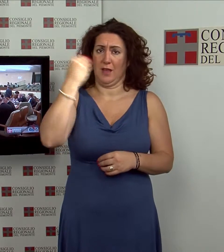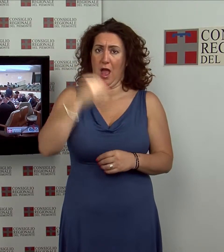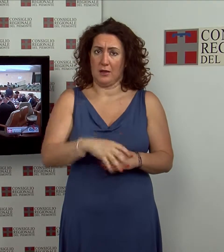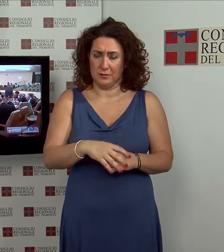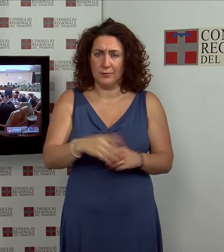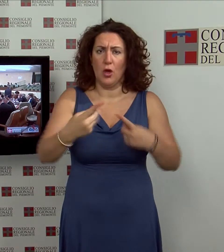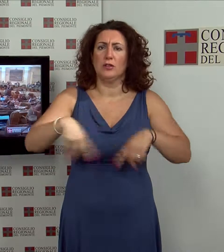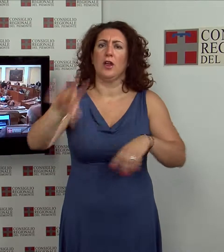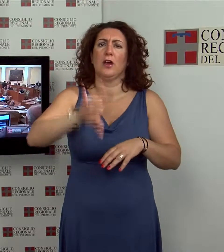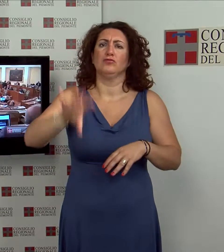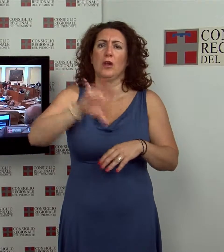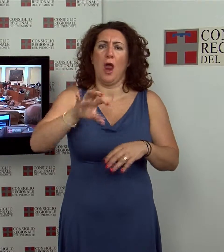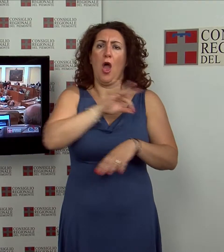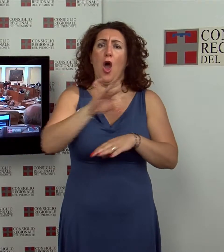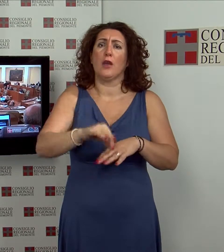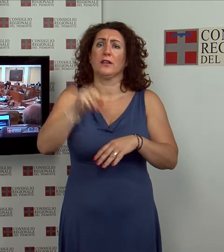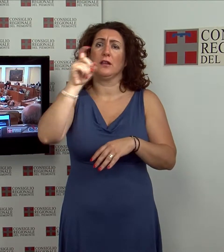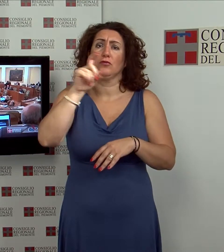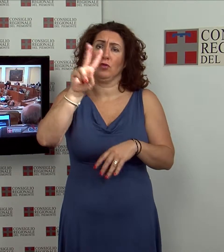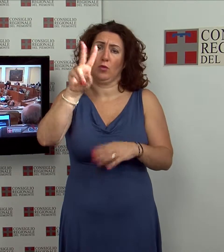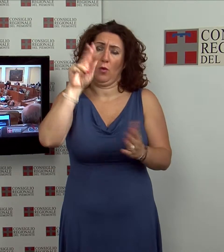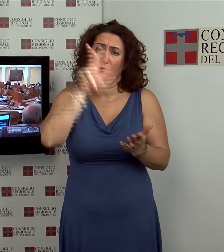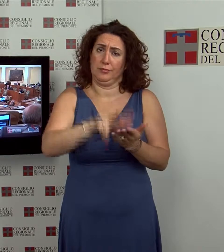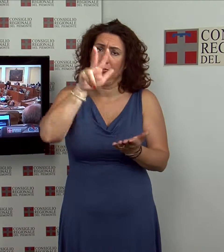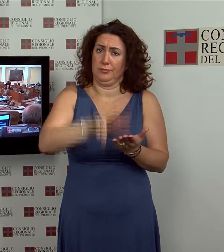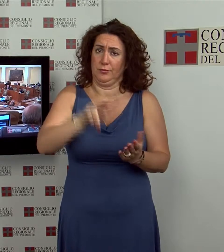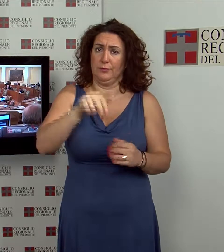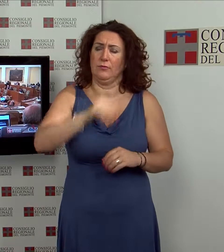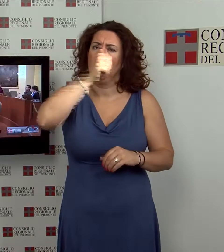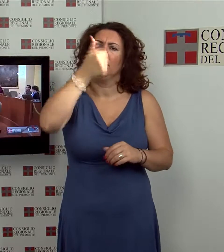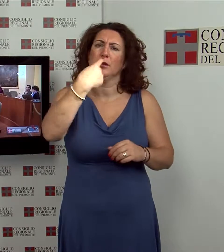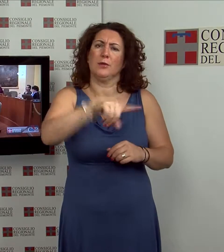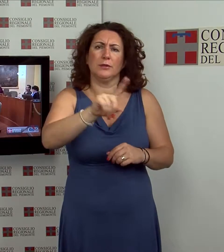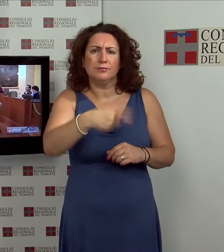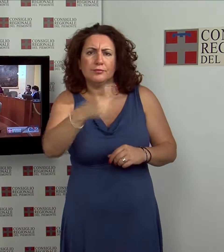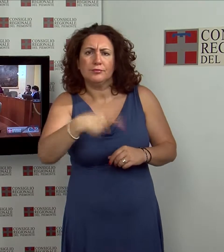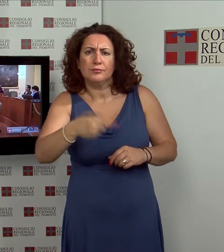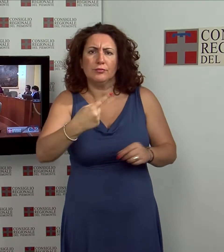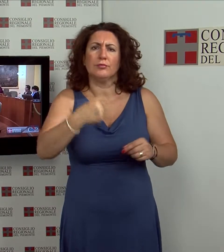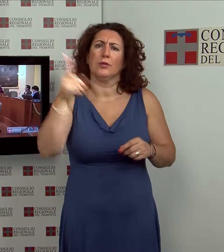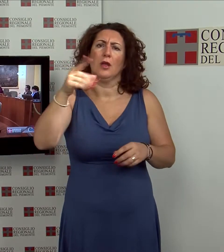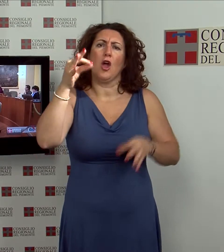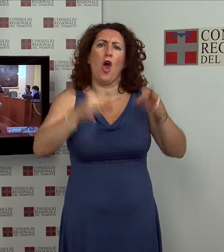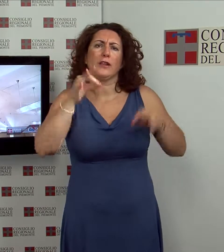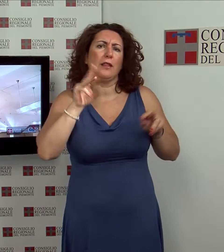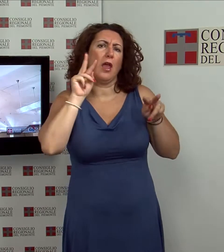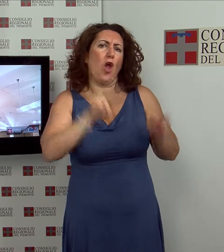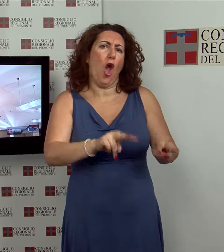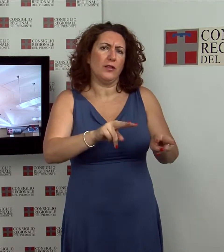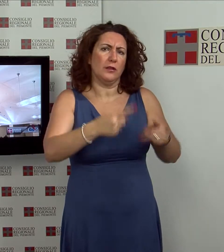del giorno. Il primo riguarda i rilievi mossi dalla Corte dei Conti e i rendiconti dei gruppi consiliari per il 2012. Il secondo impegna la